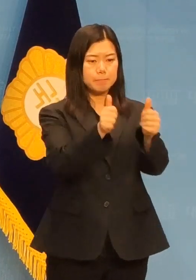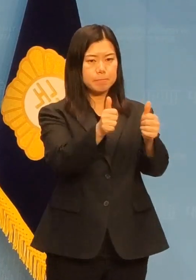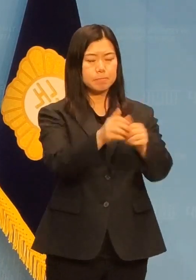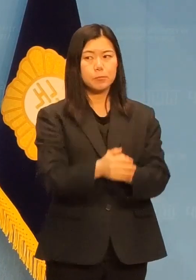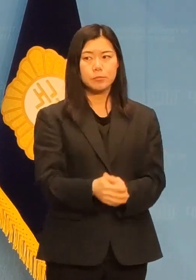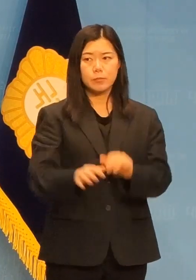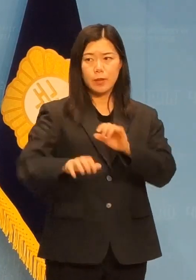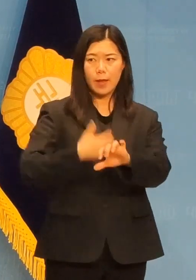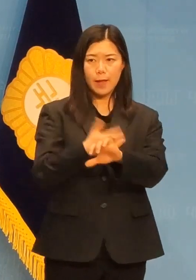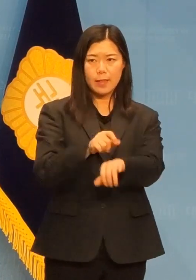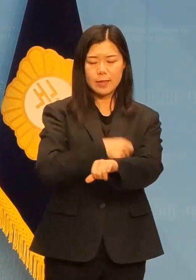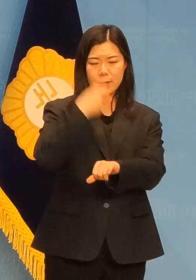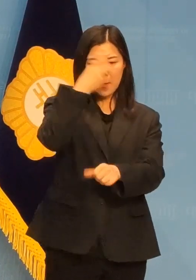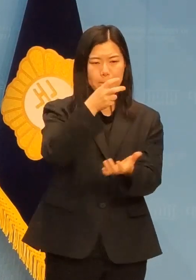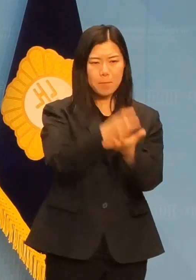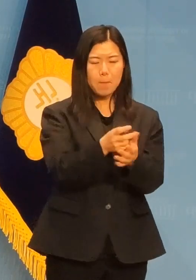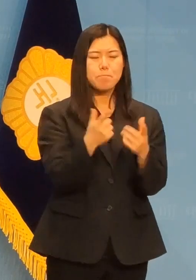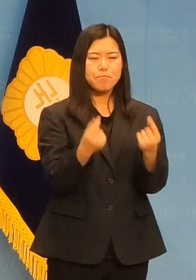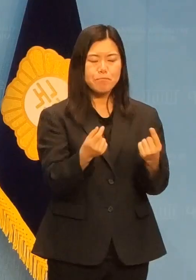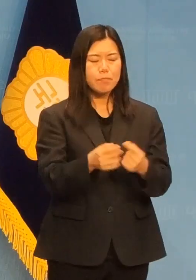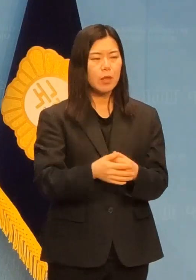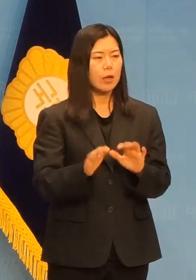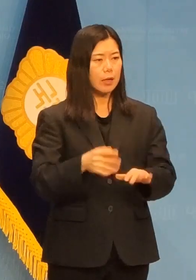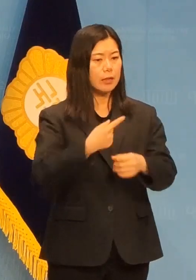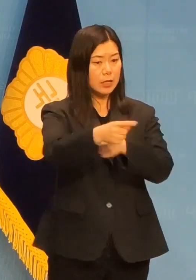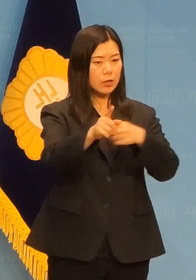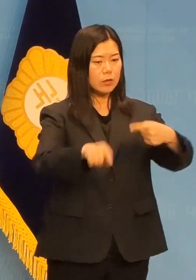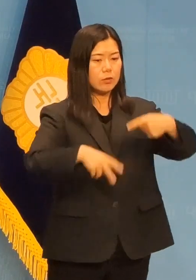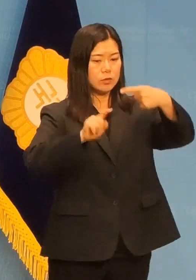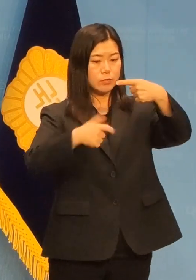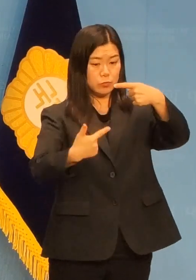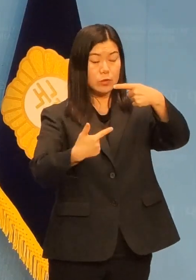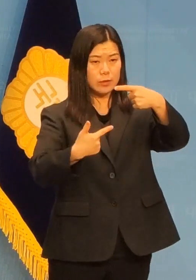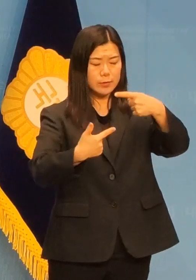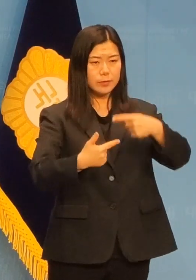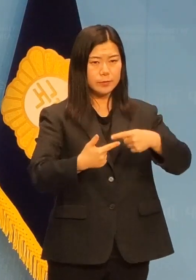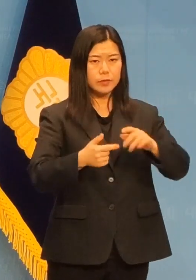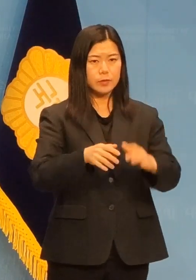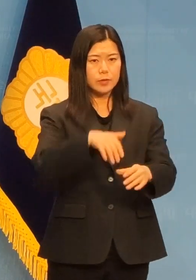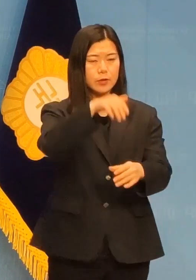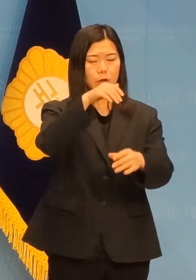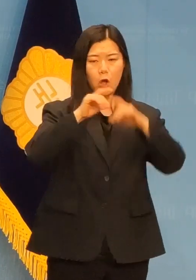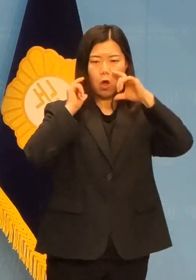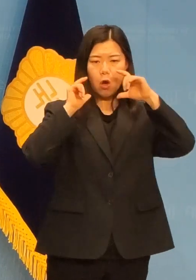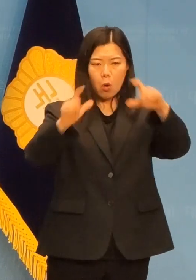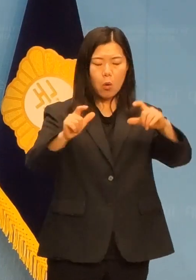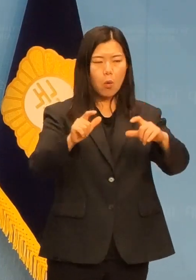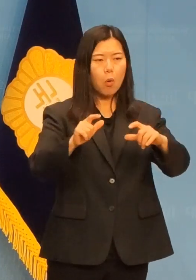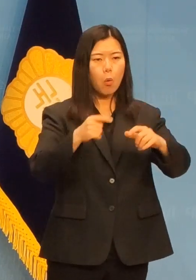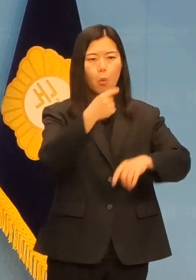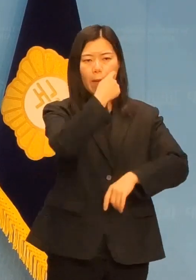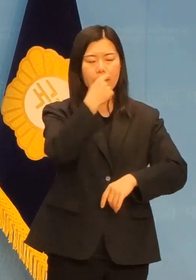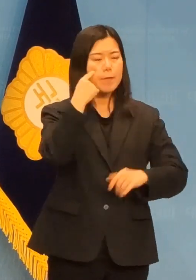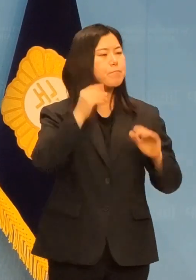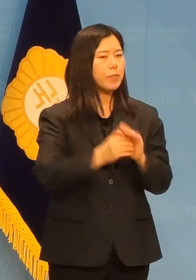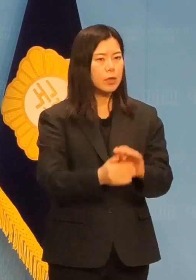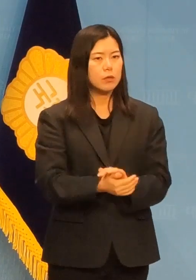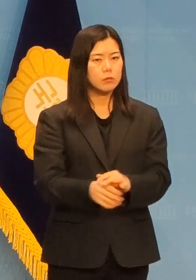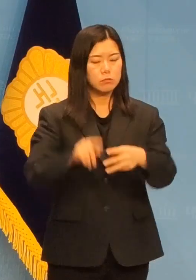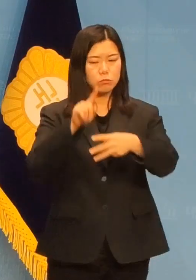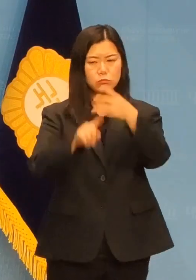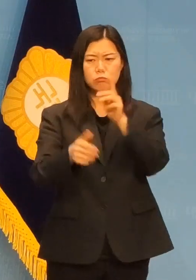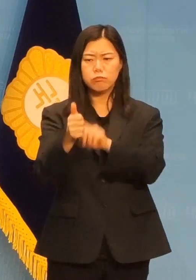재판부가 내란 특검법의 취지에 따라 내년 1월 16일 선고 방침을 재확인하자